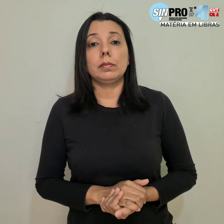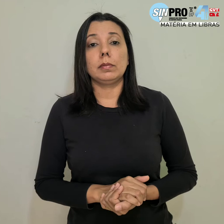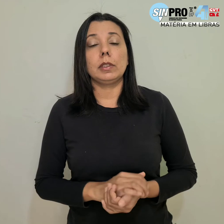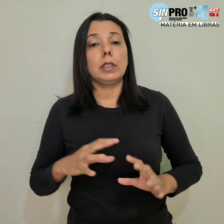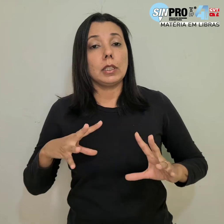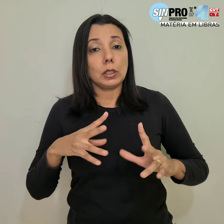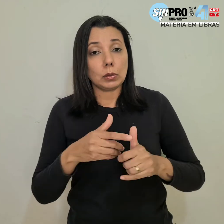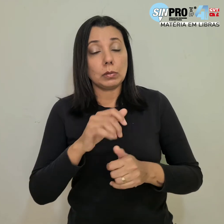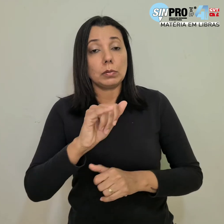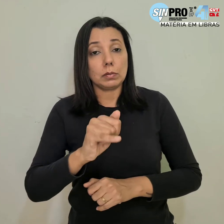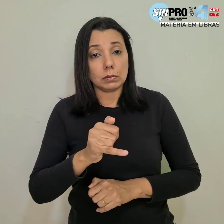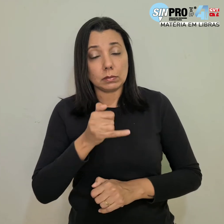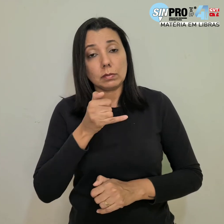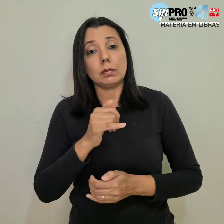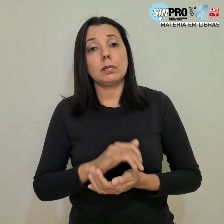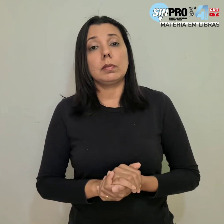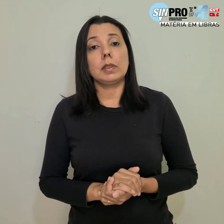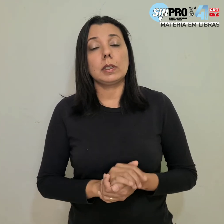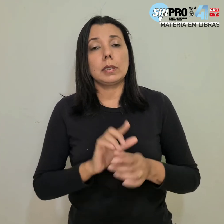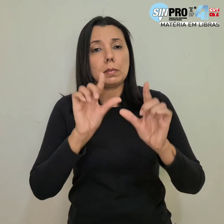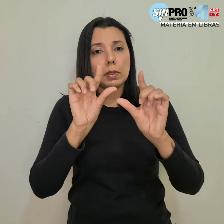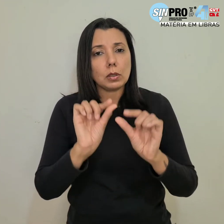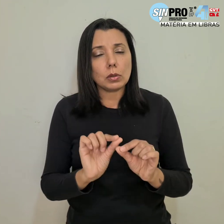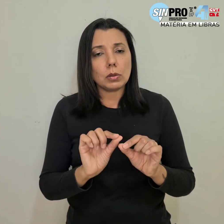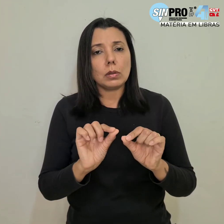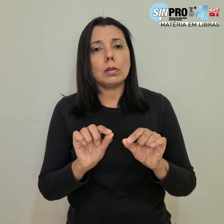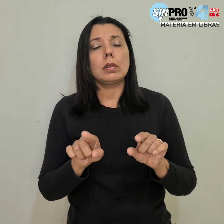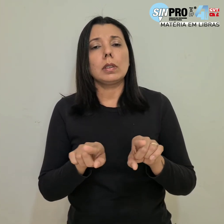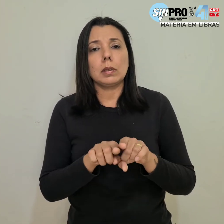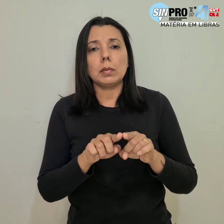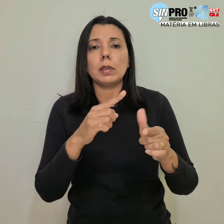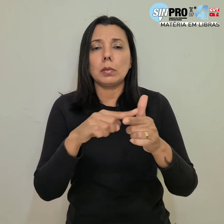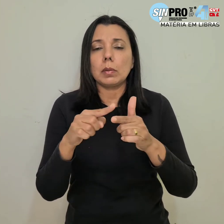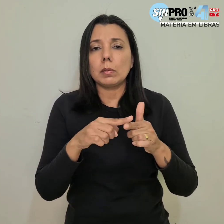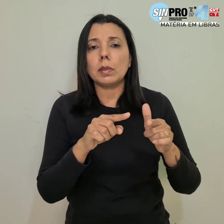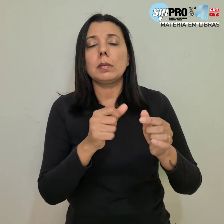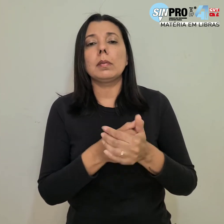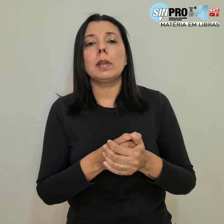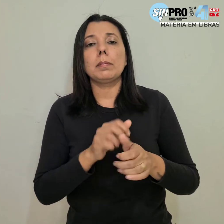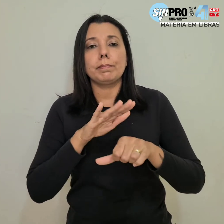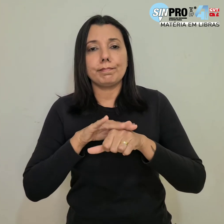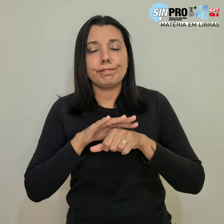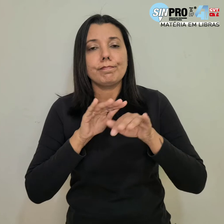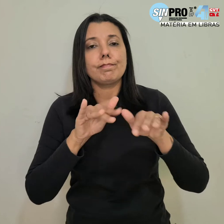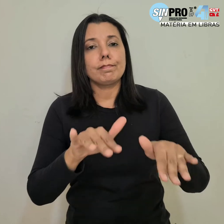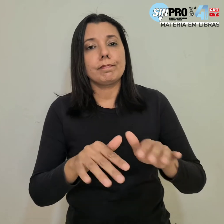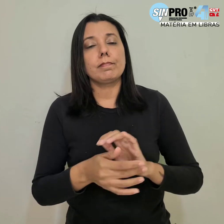Em todas as oportunidades, minimizou a gravidade da pandemia.